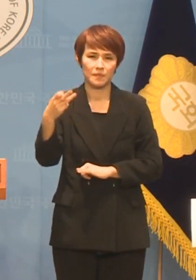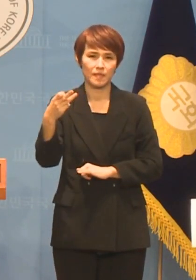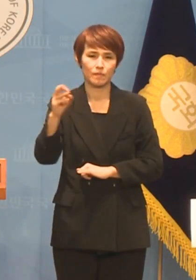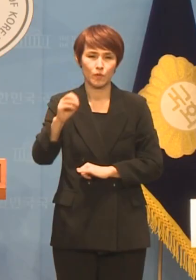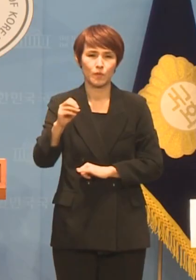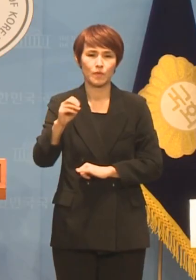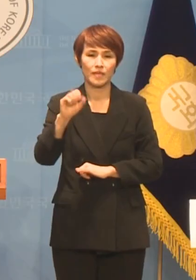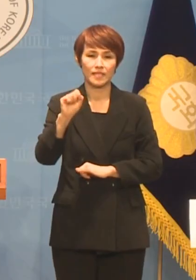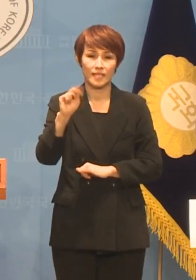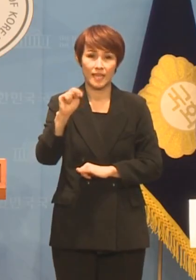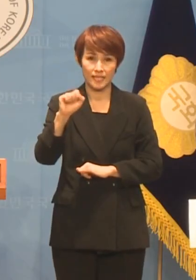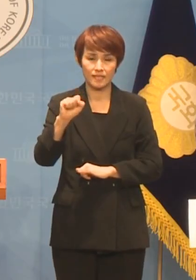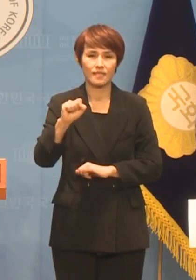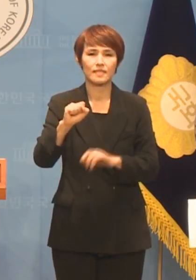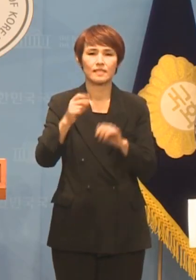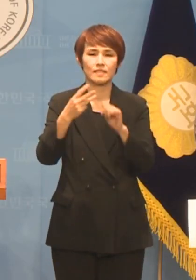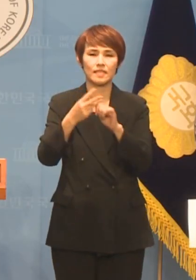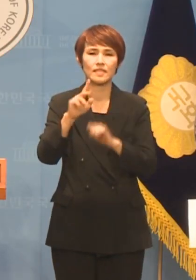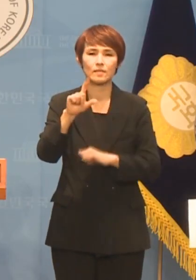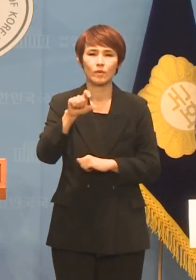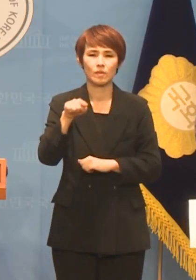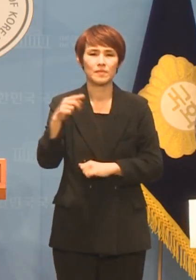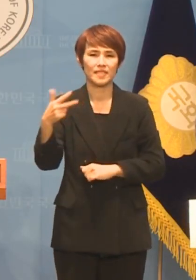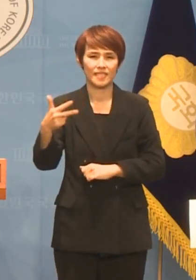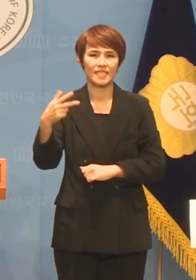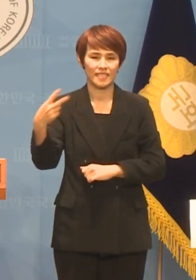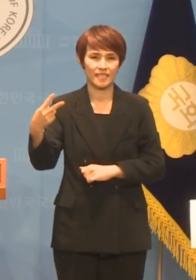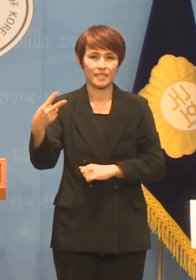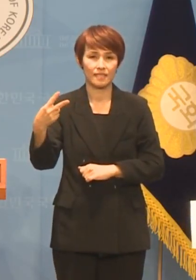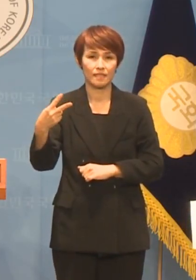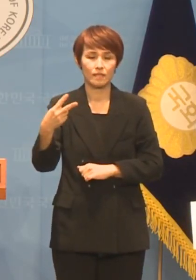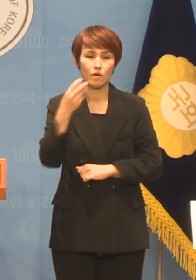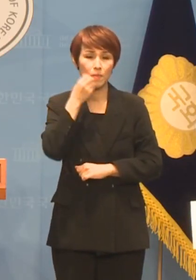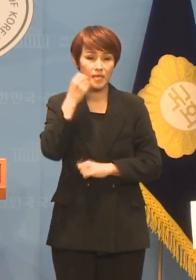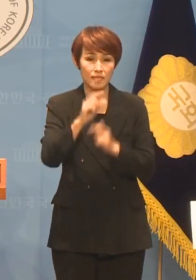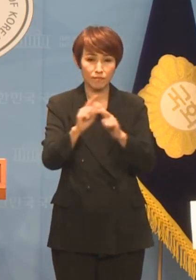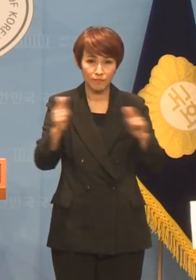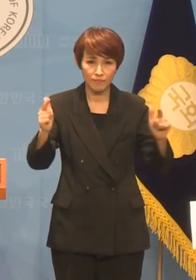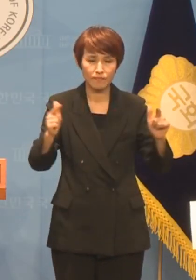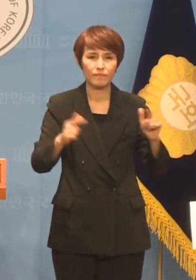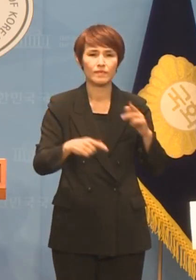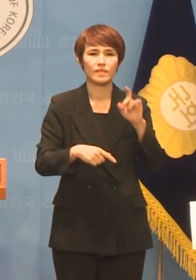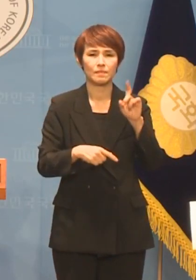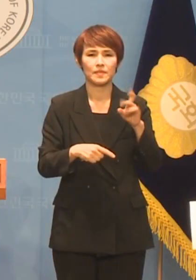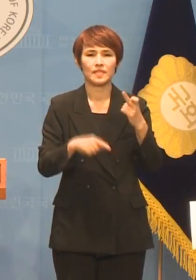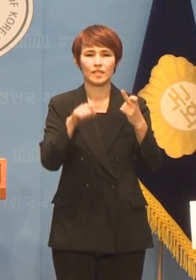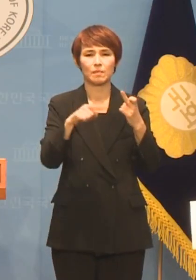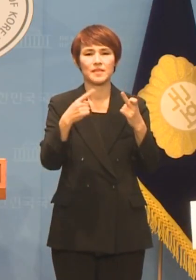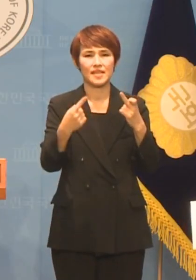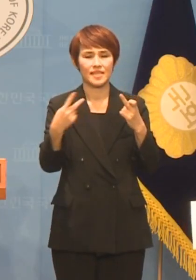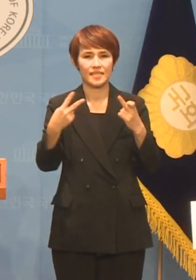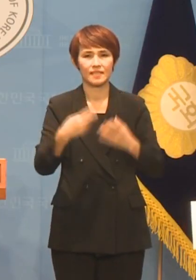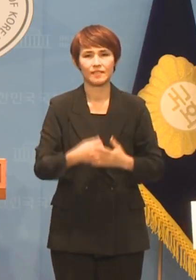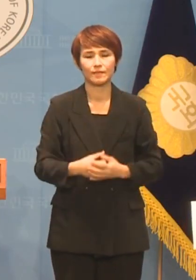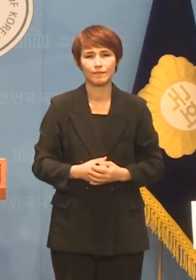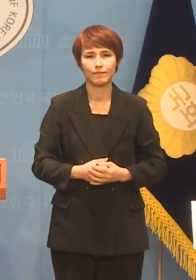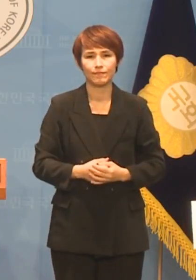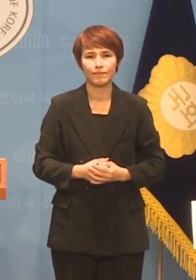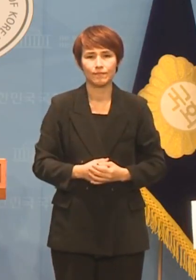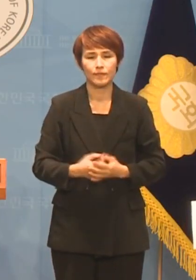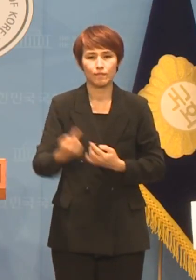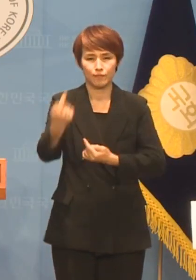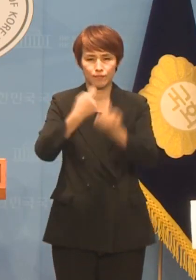20.13%, SNS가 15.72%, 커뮤니티가 12.11%로 제보되었습니다. 주요